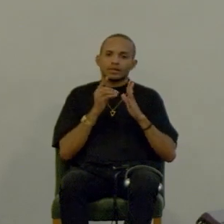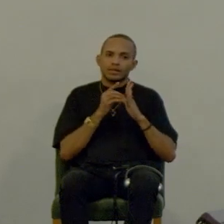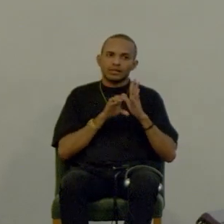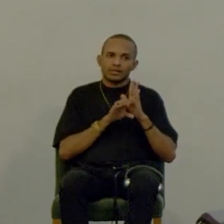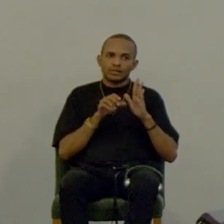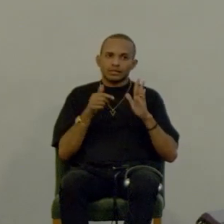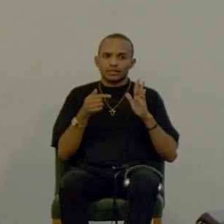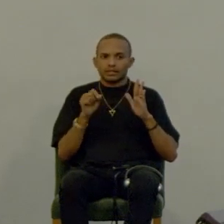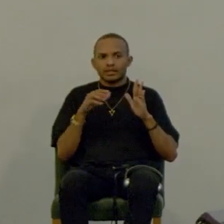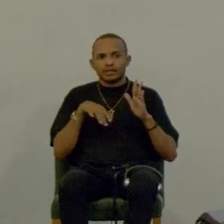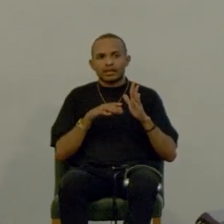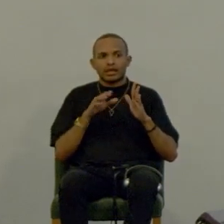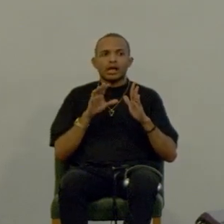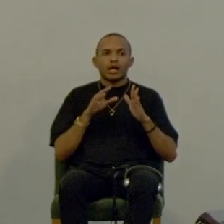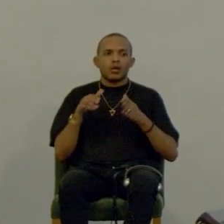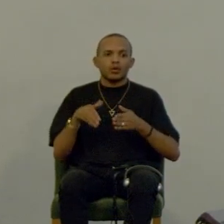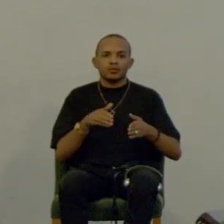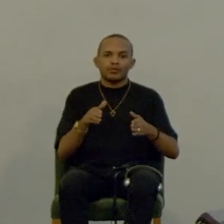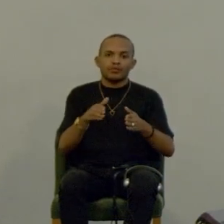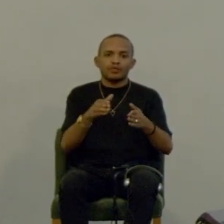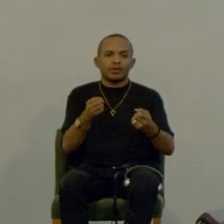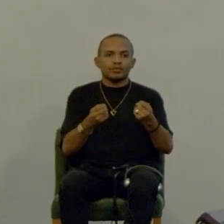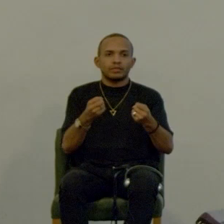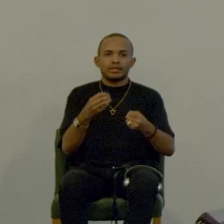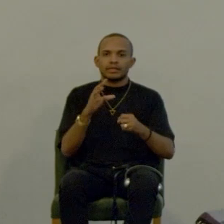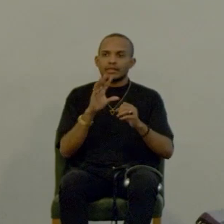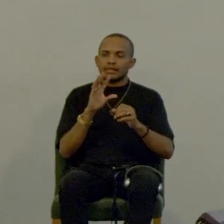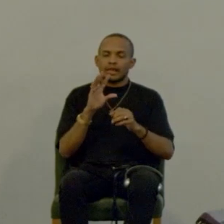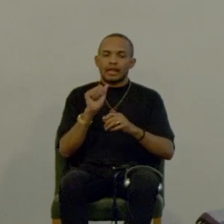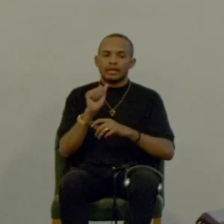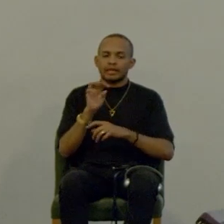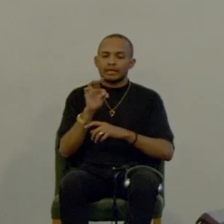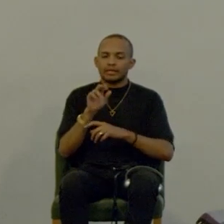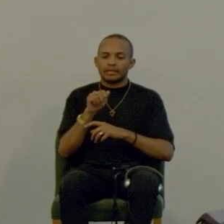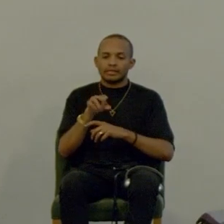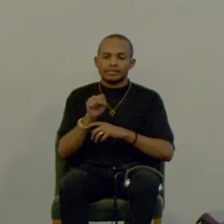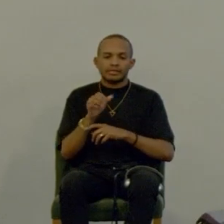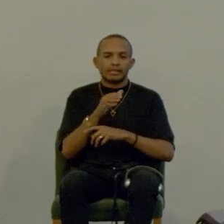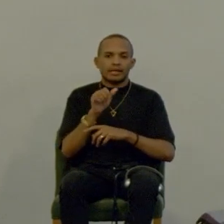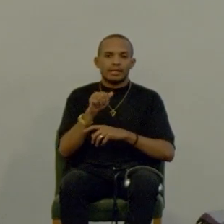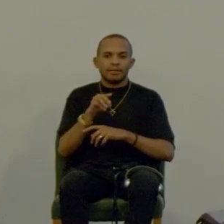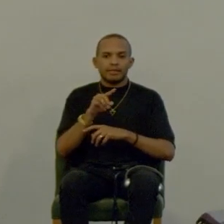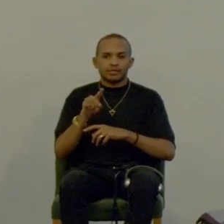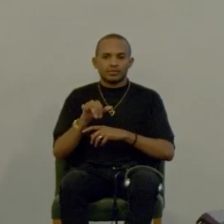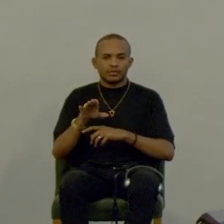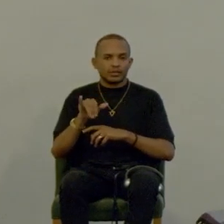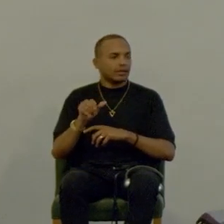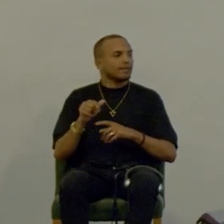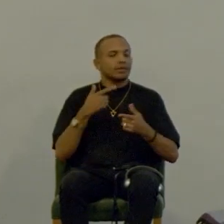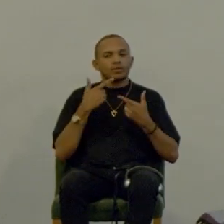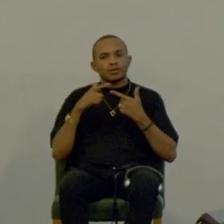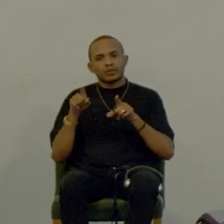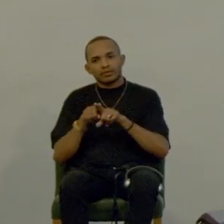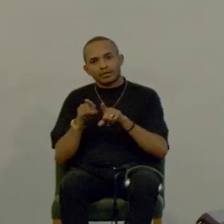causa da abertura da rodovia transamazônica. Uma parte dos tenharins não quis estabelecer contato e hoje em dia vive na floresta. E uma outra